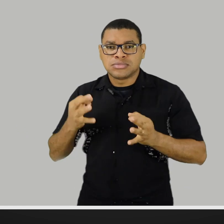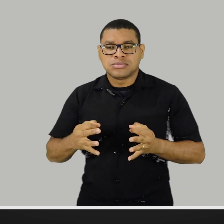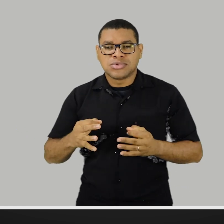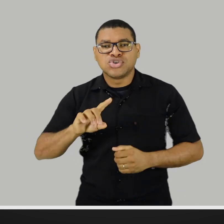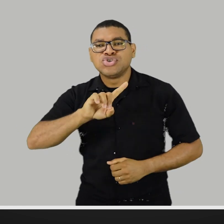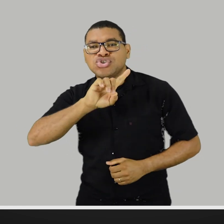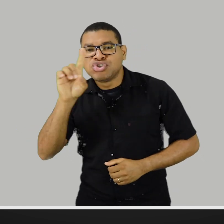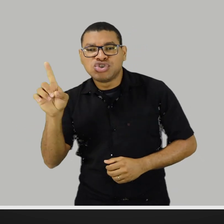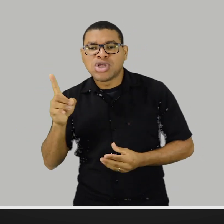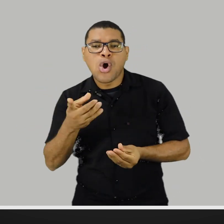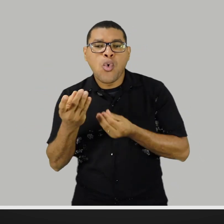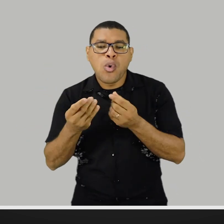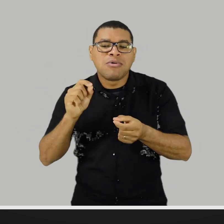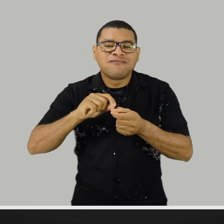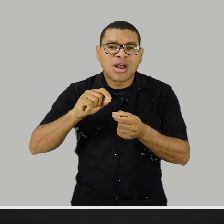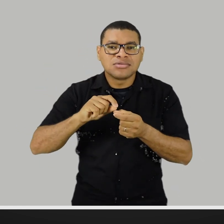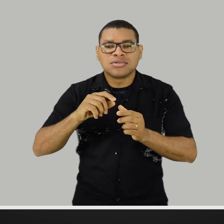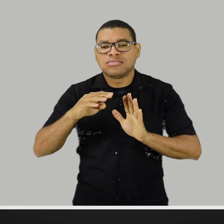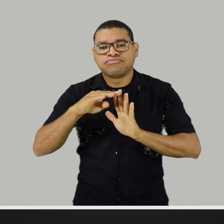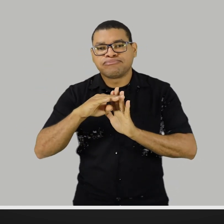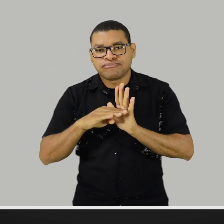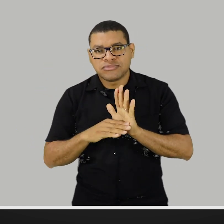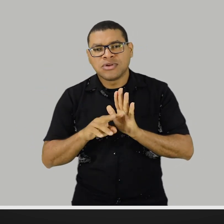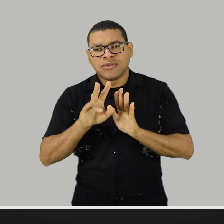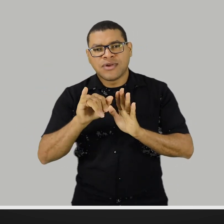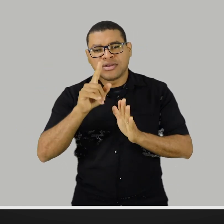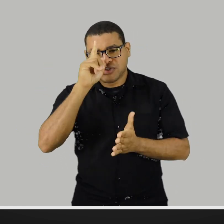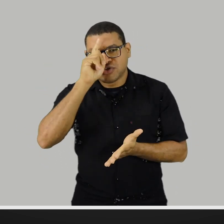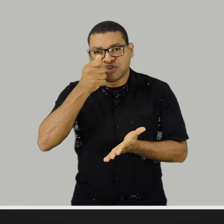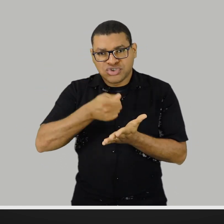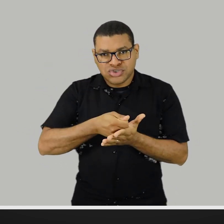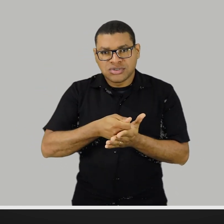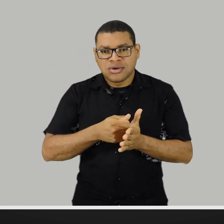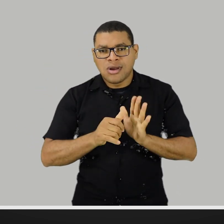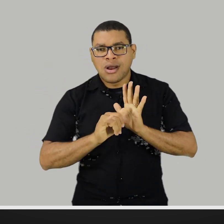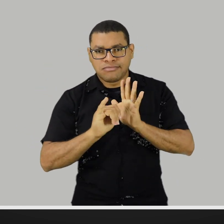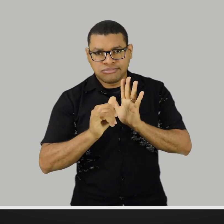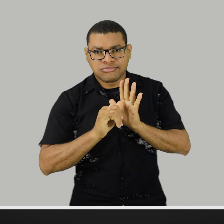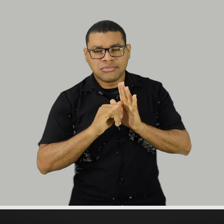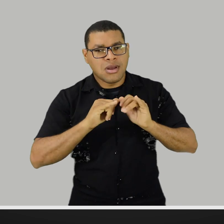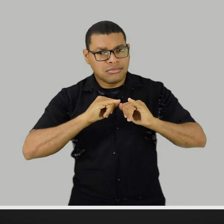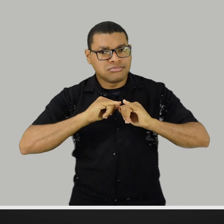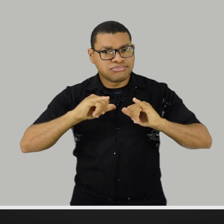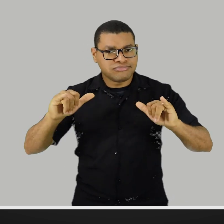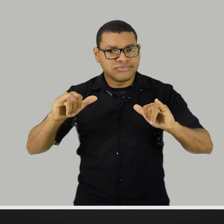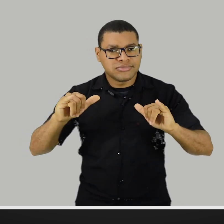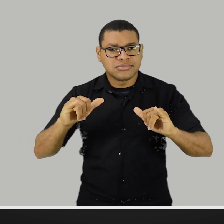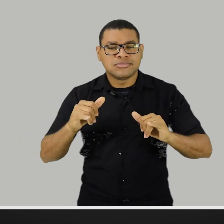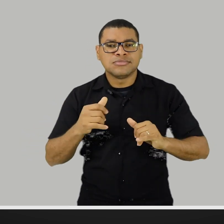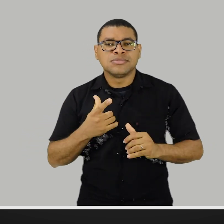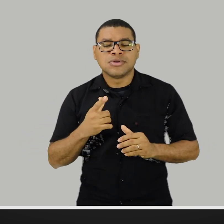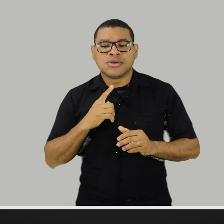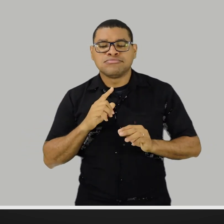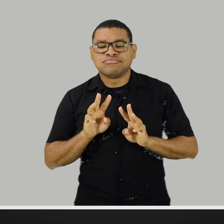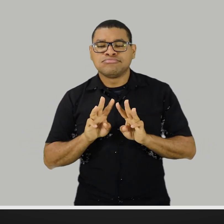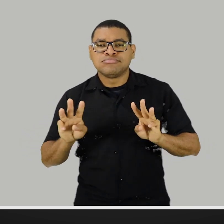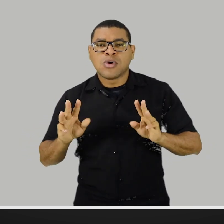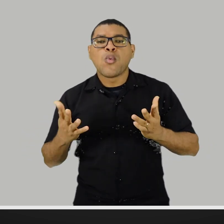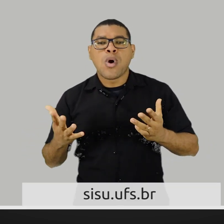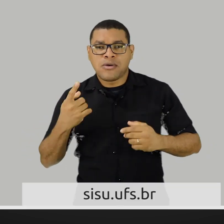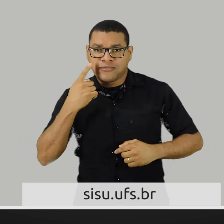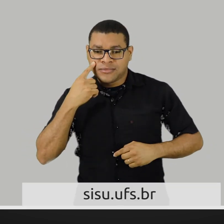datas e procedimentos para confirmação de matrícula serão definidos em edital a ser publicado em